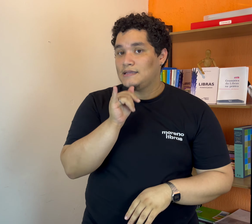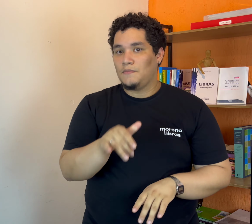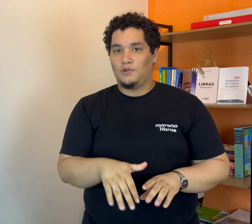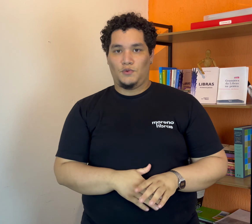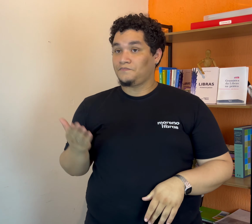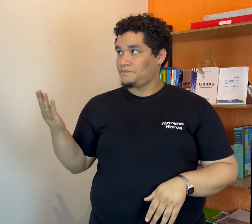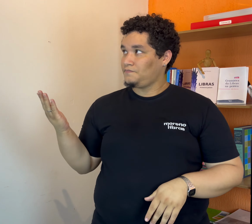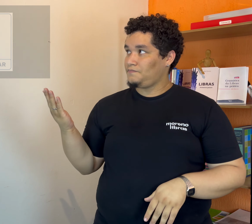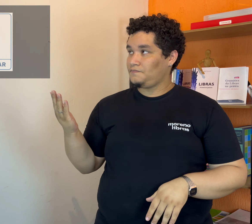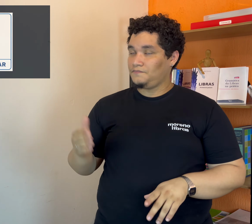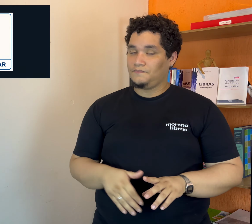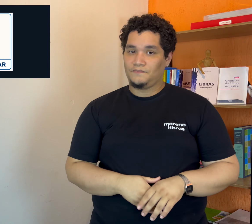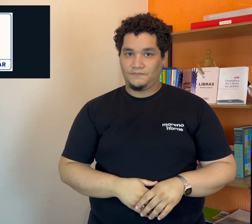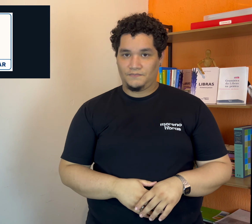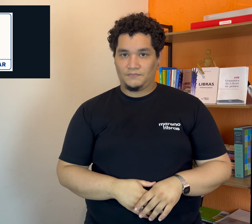exemplos.